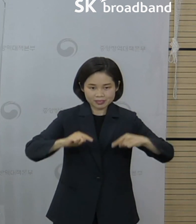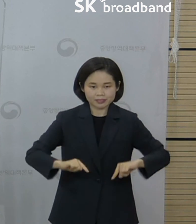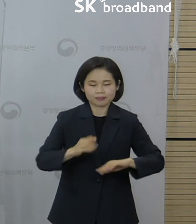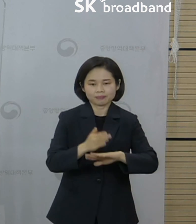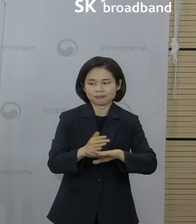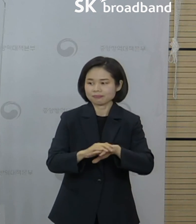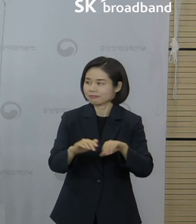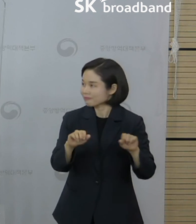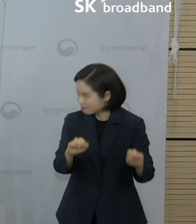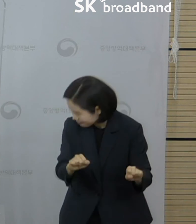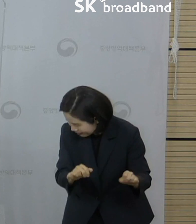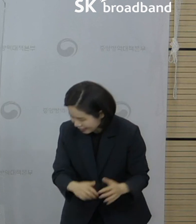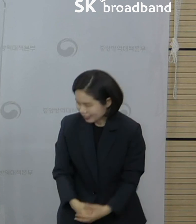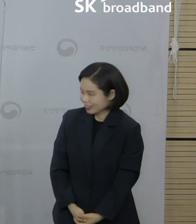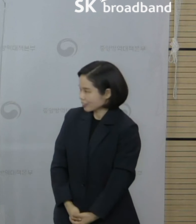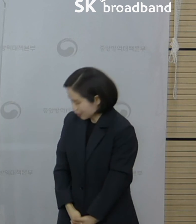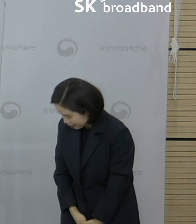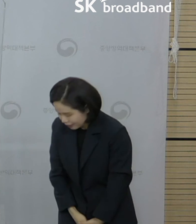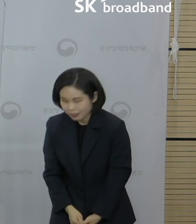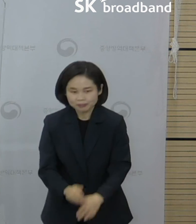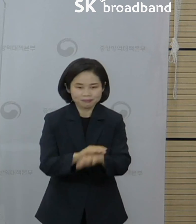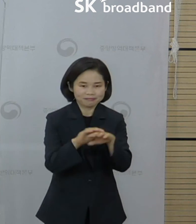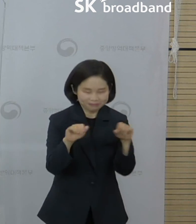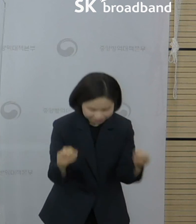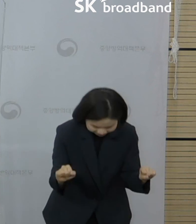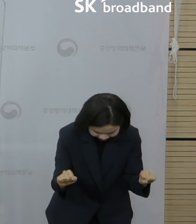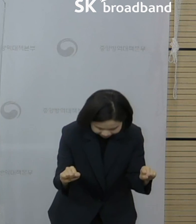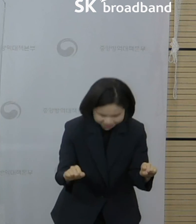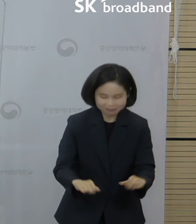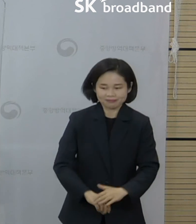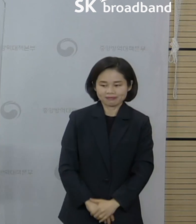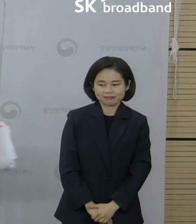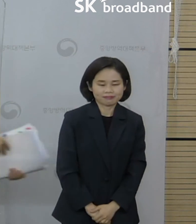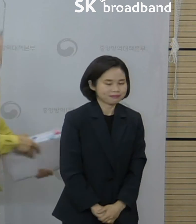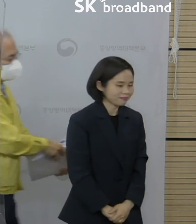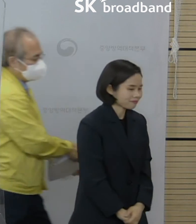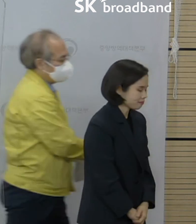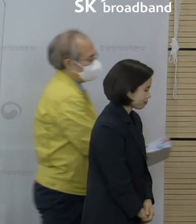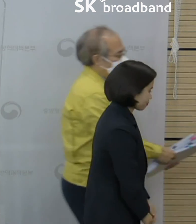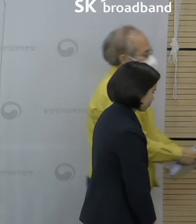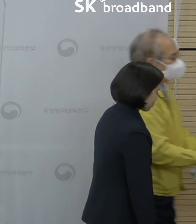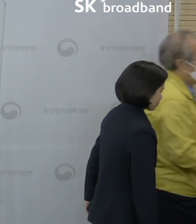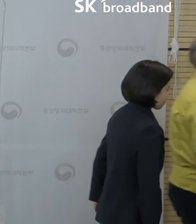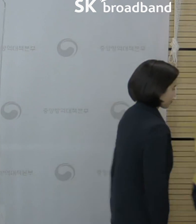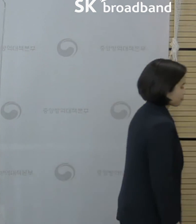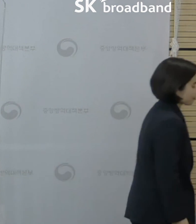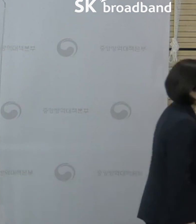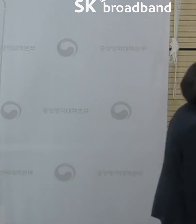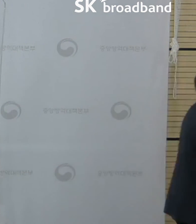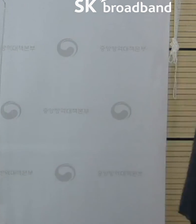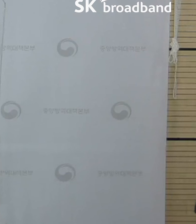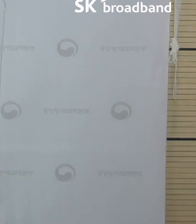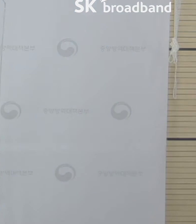감사합니다. 네, 오늘 수어 통역은 신환희, 윤남 통역사님 고생해 주셨습니다.